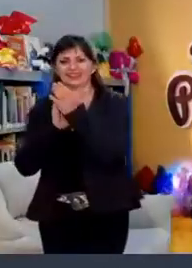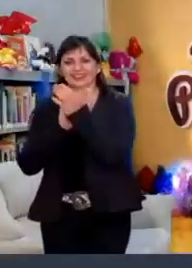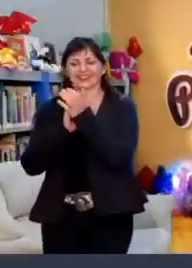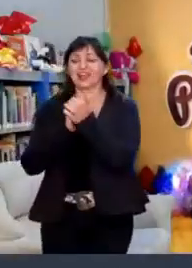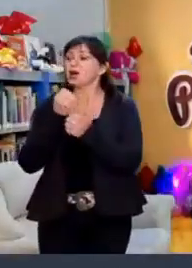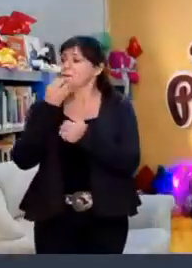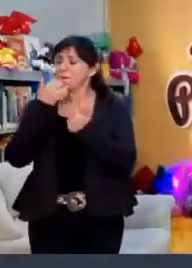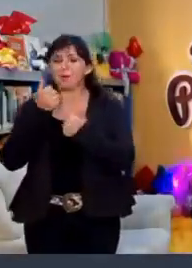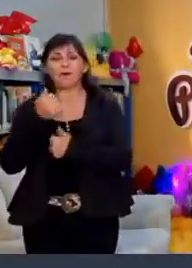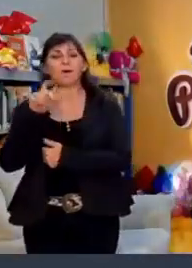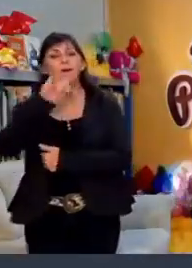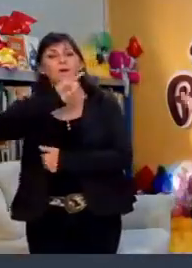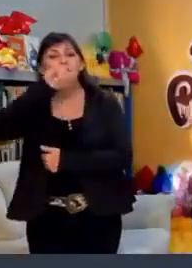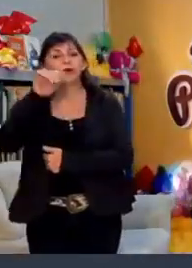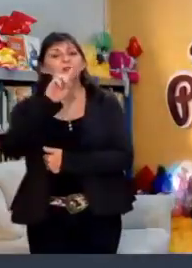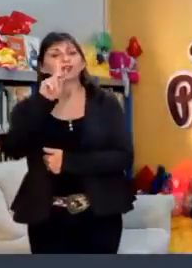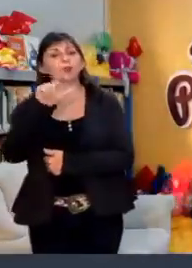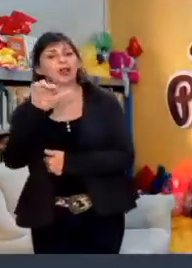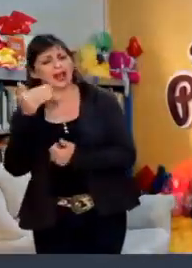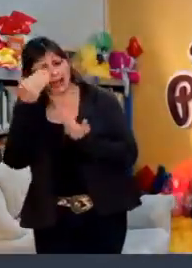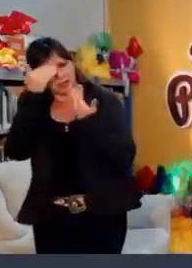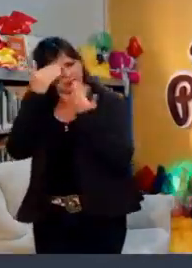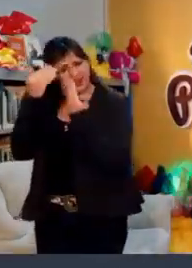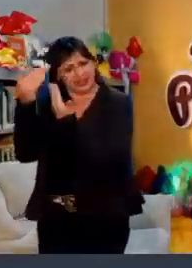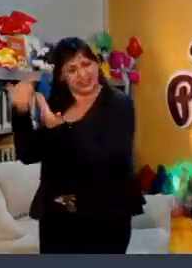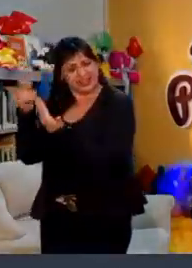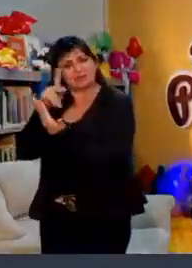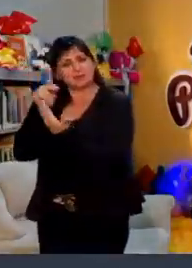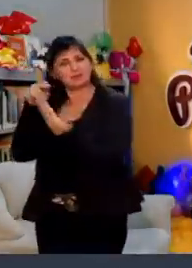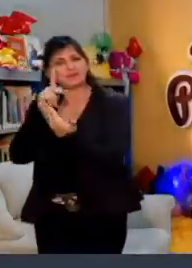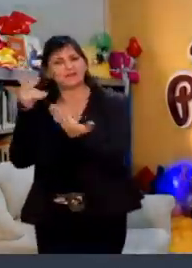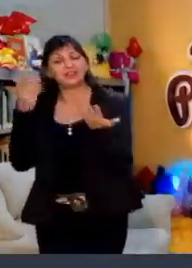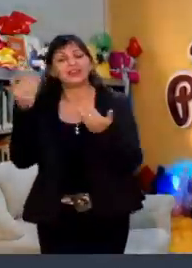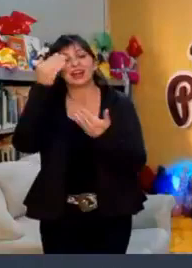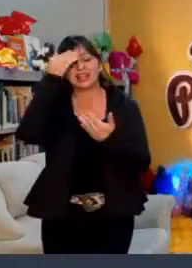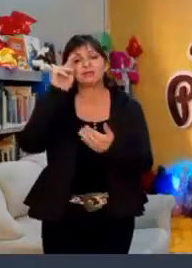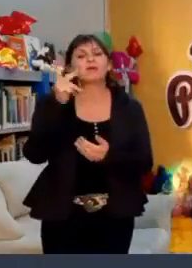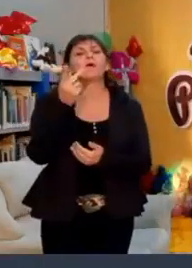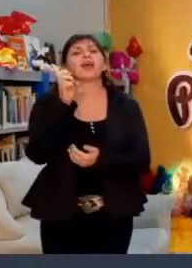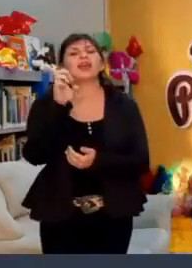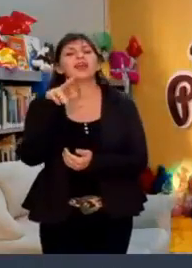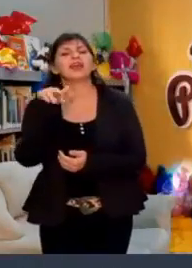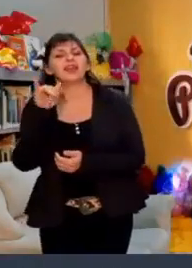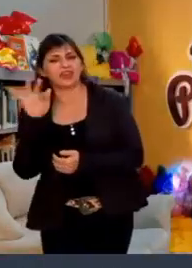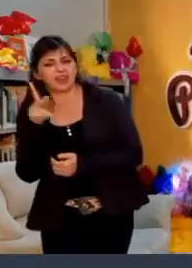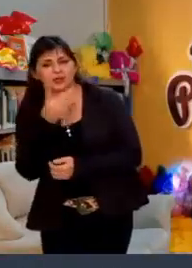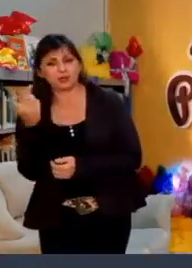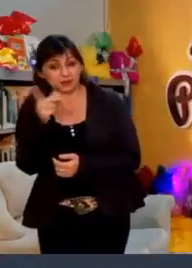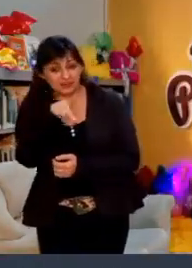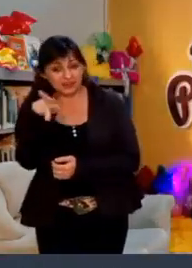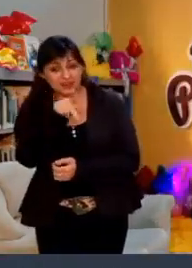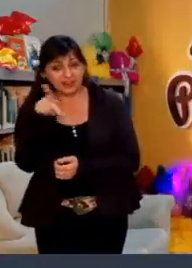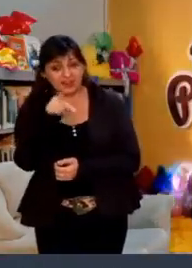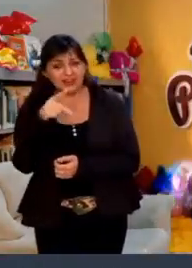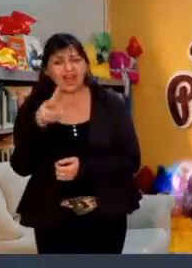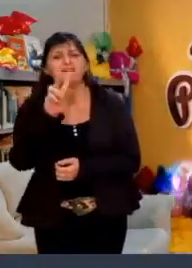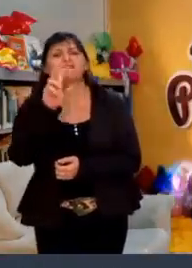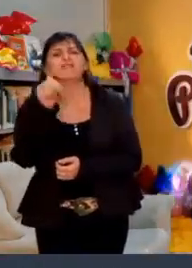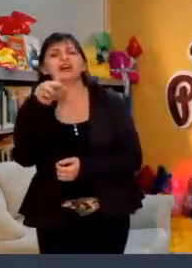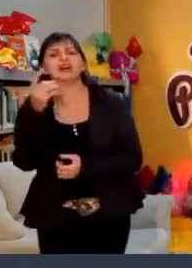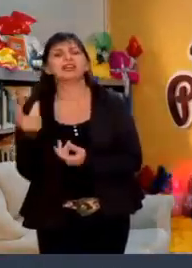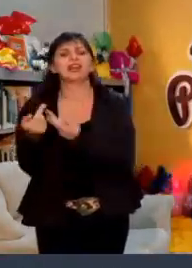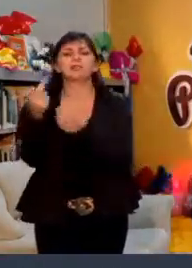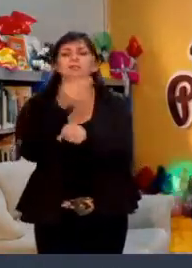Aí, Juliano, muito bem. Agradecemos ao Juliano, agradecemos ao Henrique pela apresentação dele, agradecemos a Wanda Groff